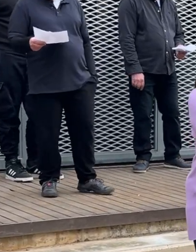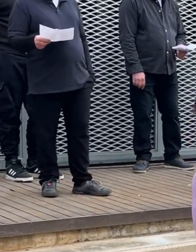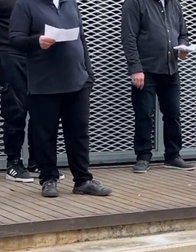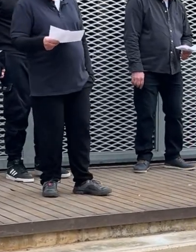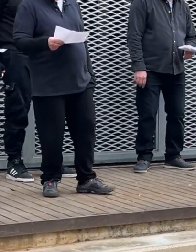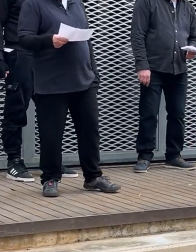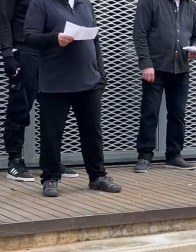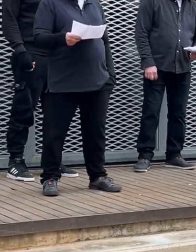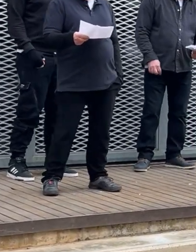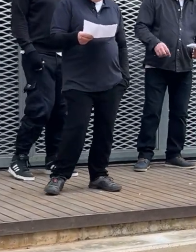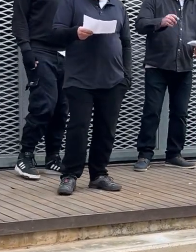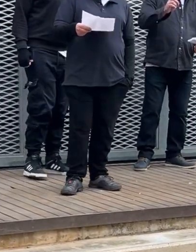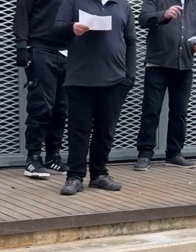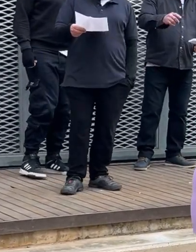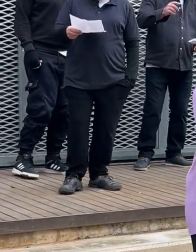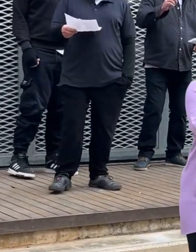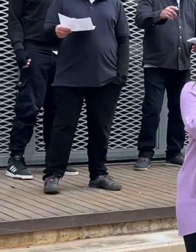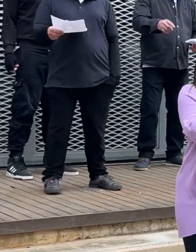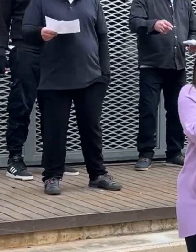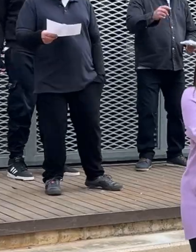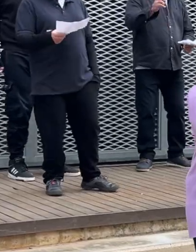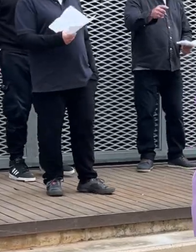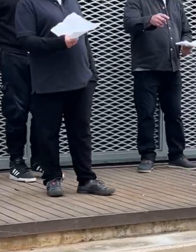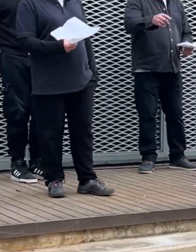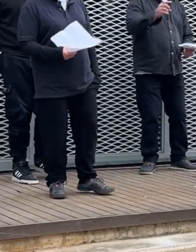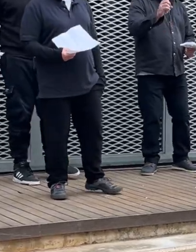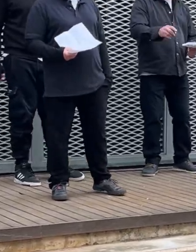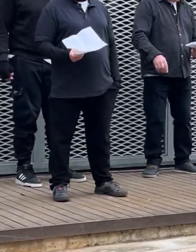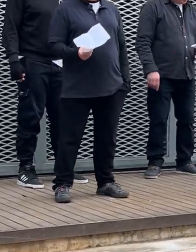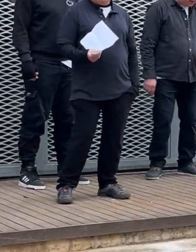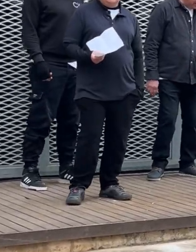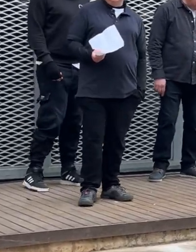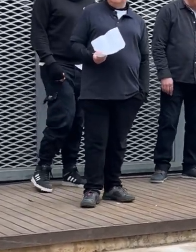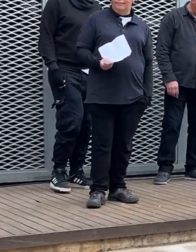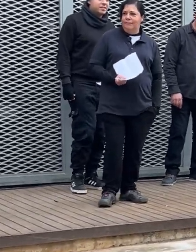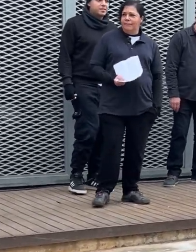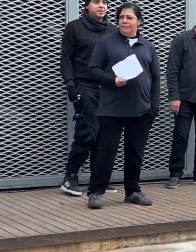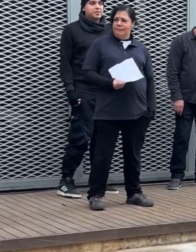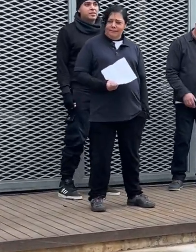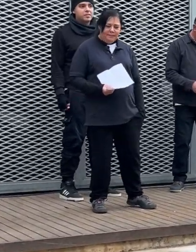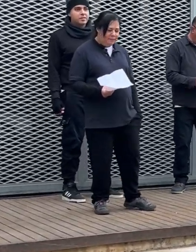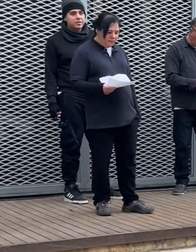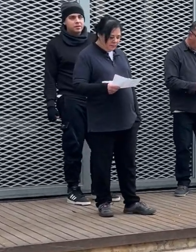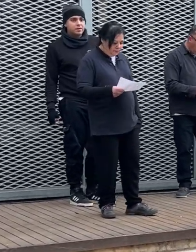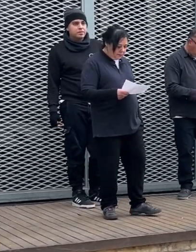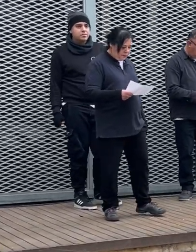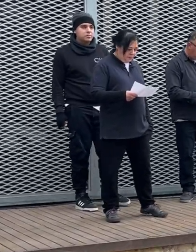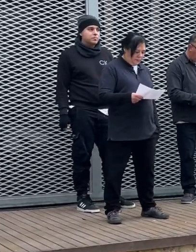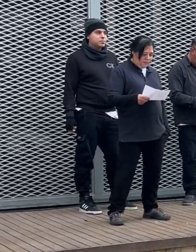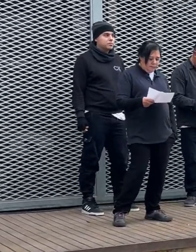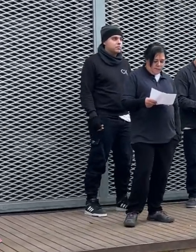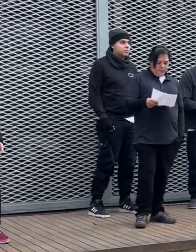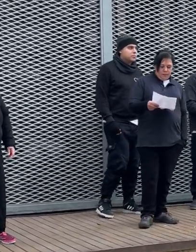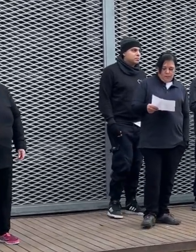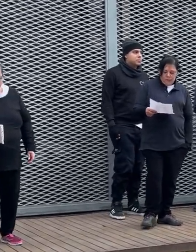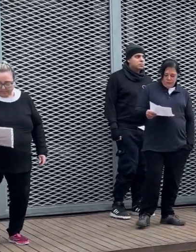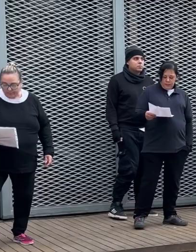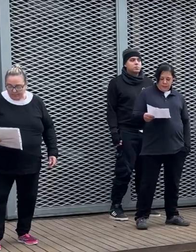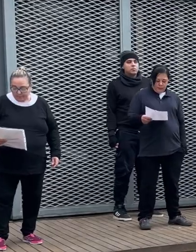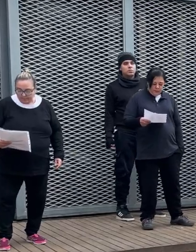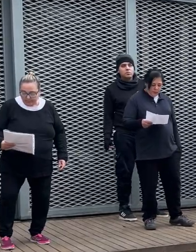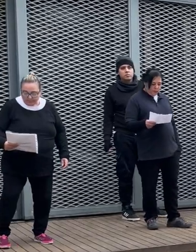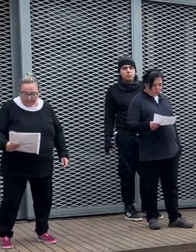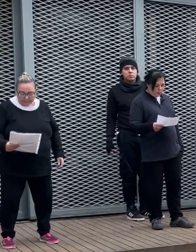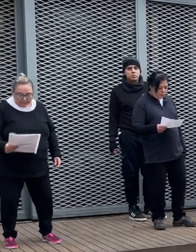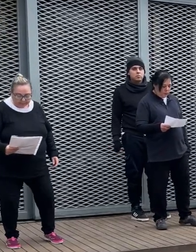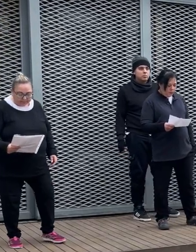nos hemos de levantar, nuestra guerra la vamos a ganar. No soy ni mejor ni peor persona,